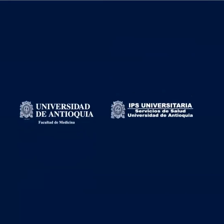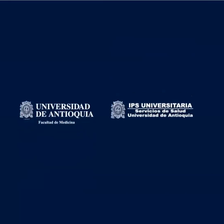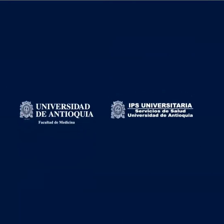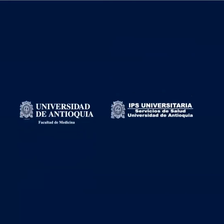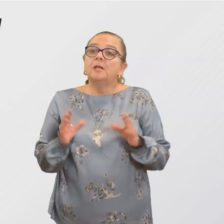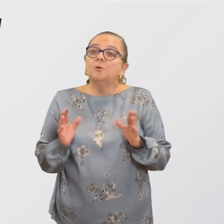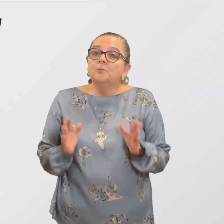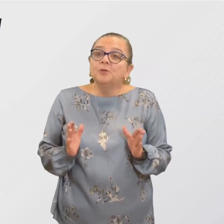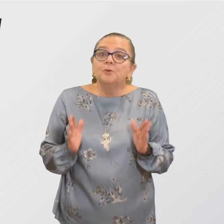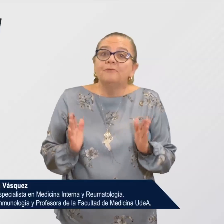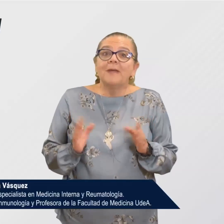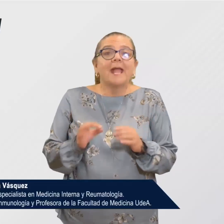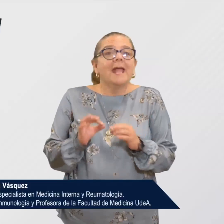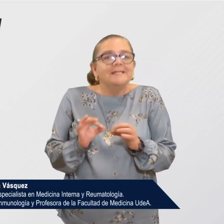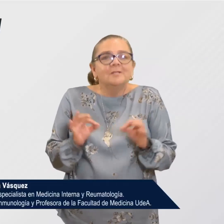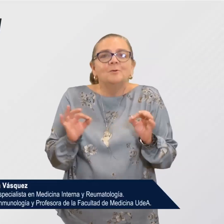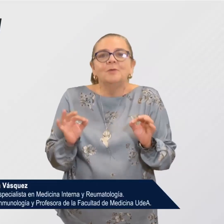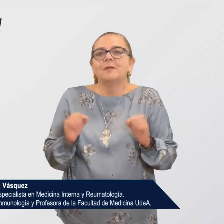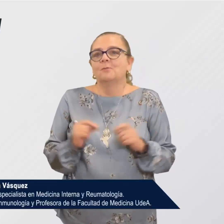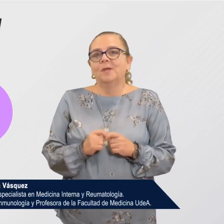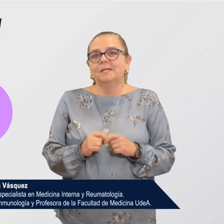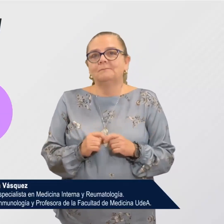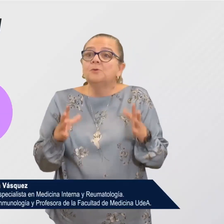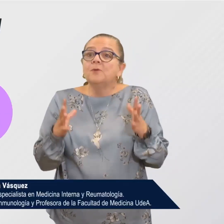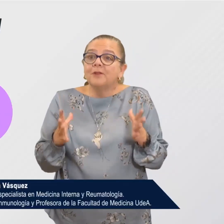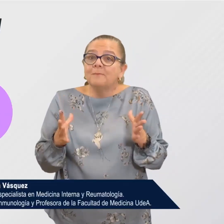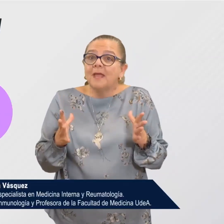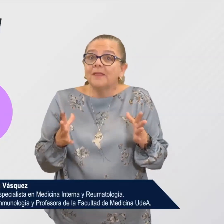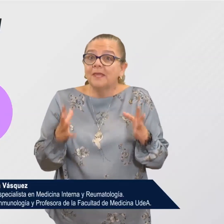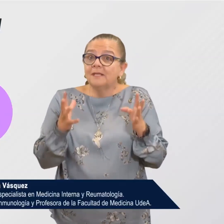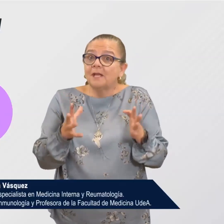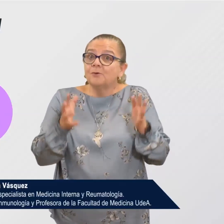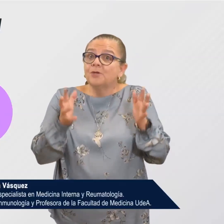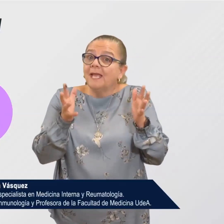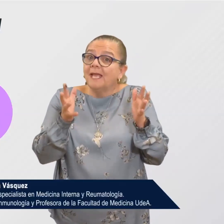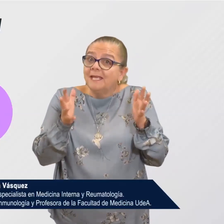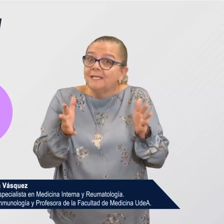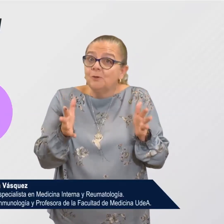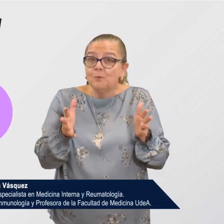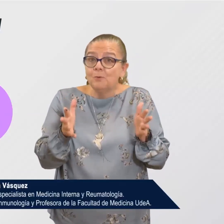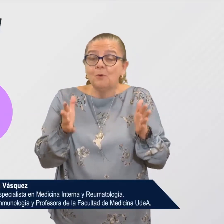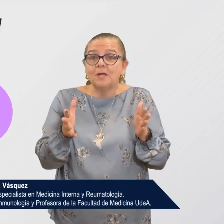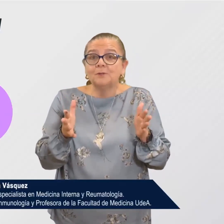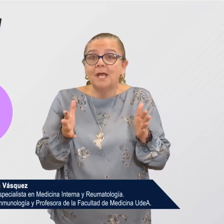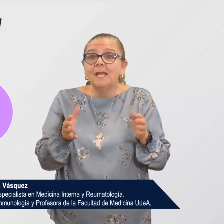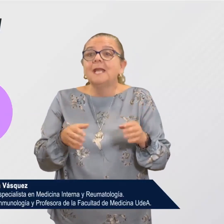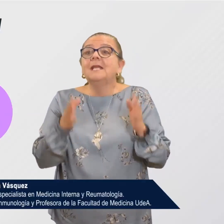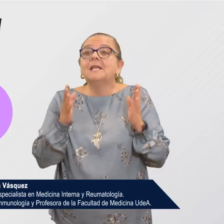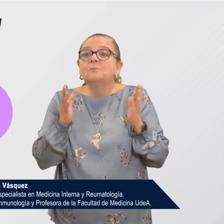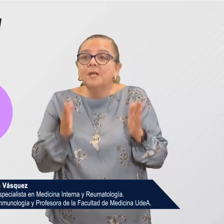Entonces, el virus es una enfermedad casi exclusiva de mujeres. Es una enfermedad que se desarrolla en este grupo poblacional y en las mujeres